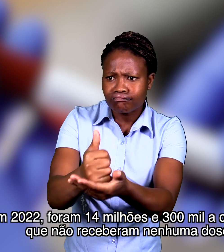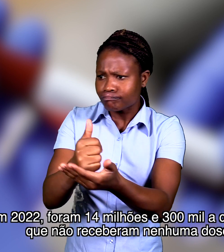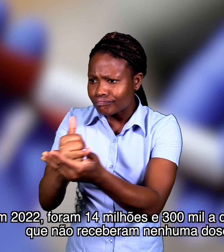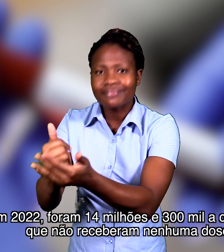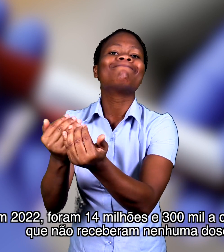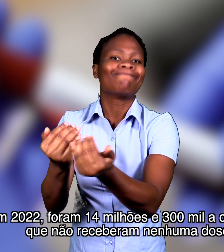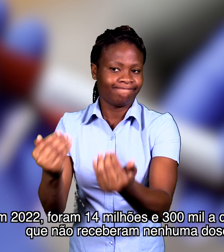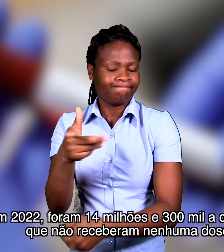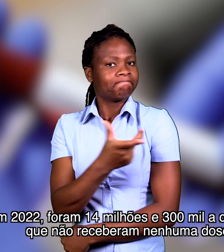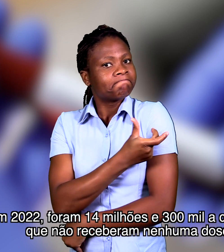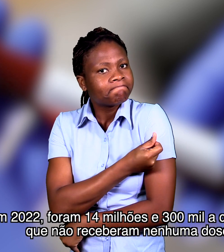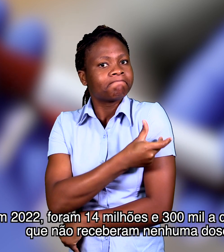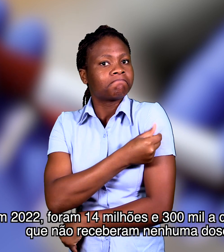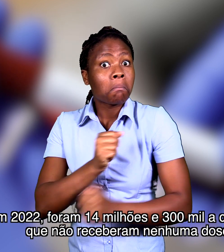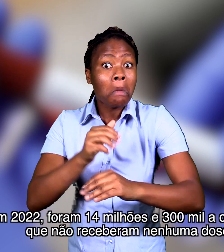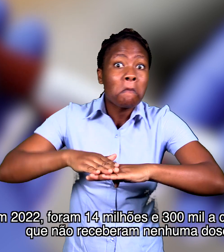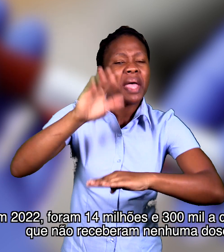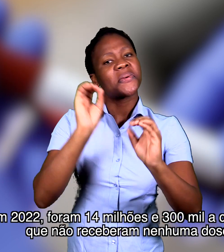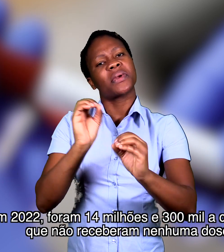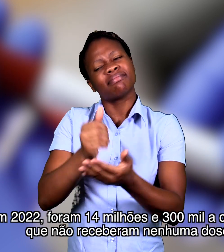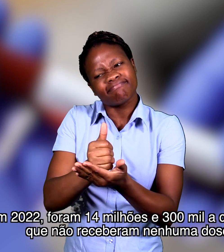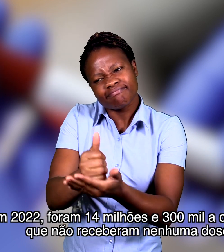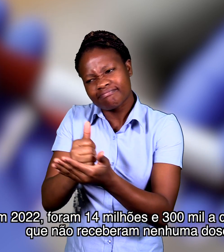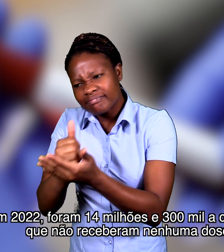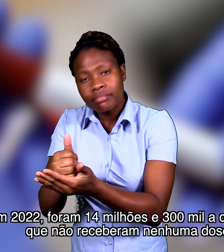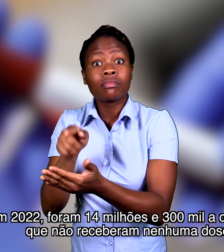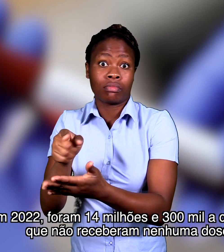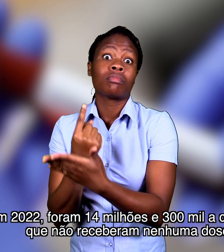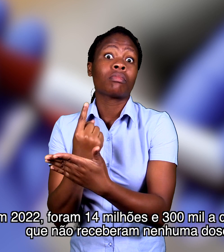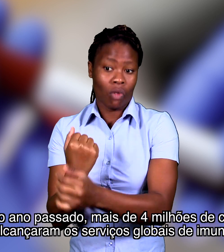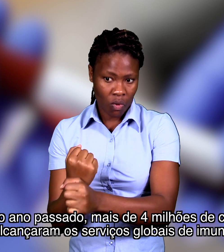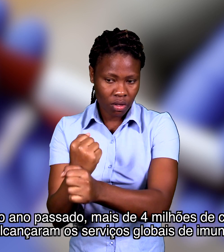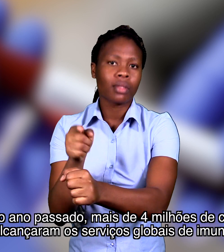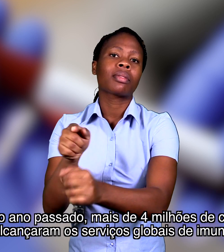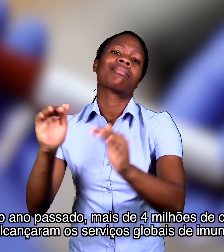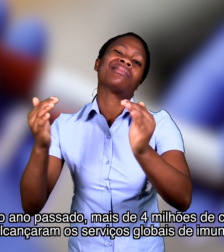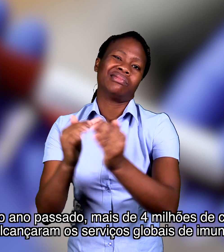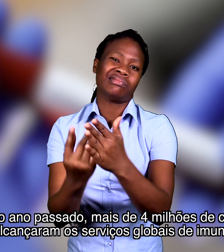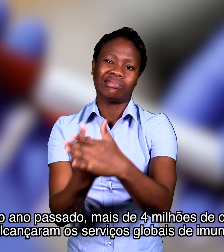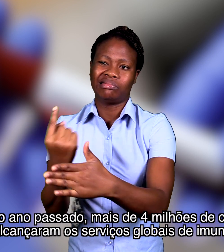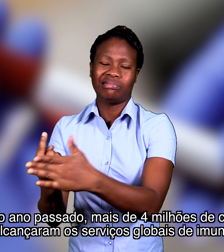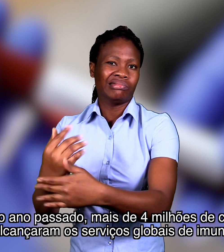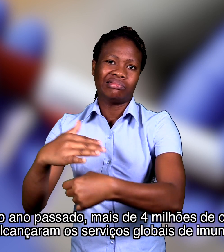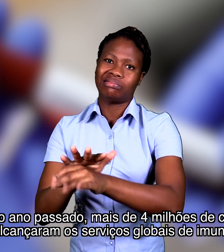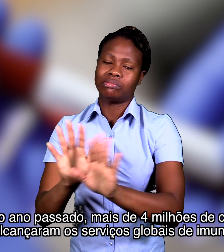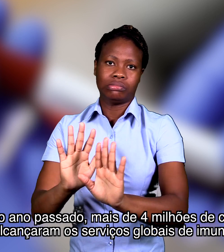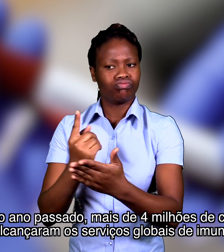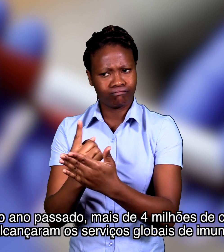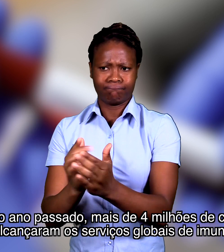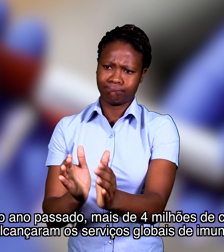foram 14 milhões e 300 mil as crianças que não receberam nenhuma dose. No ano passado, mais de 4 milhões de crianças alcançaram